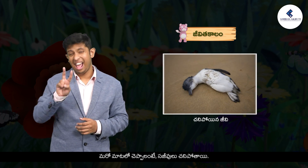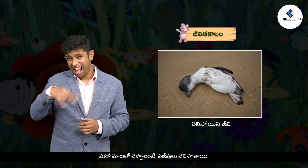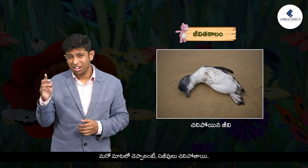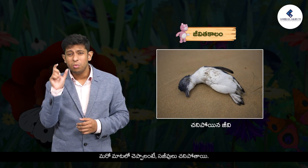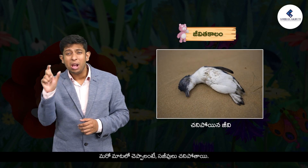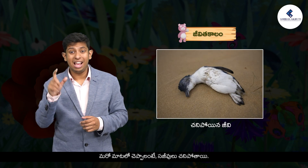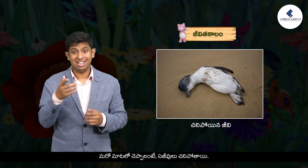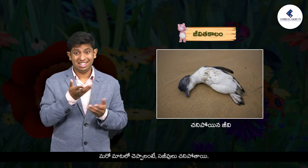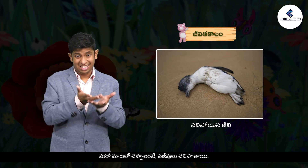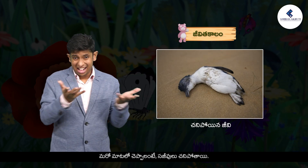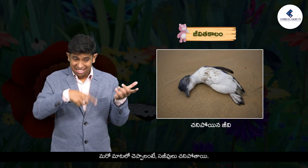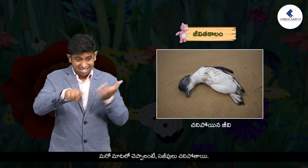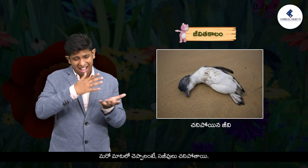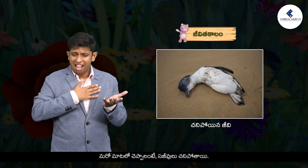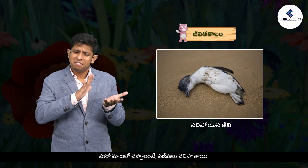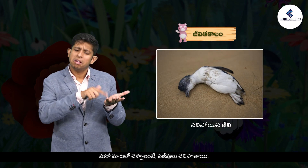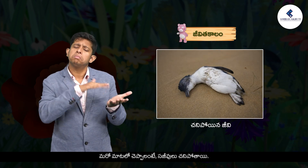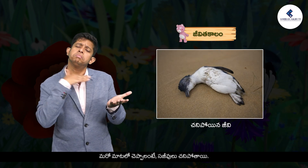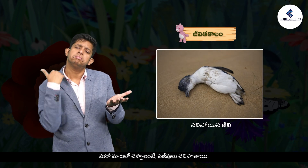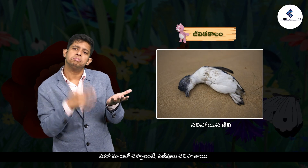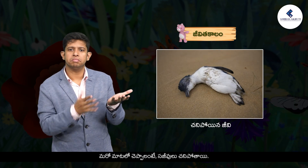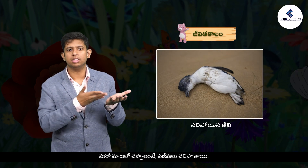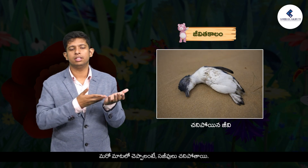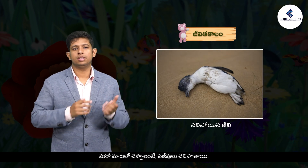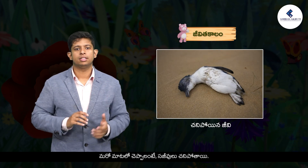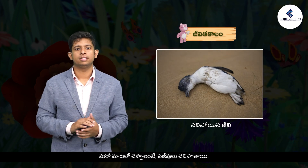మరో మాటలో చెప్పాలంటే సజీవులు చనిపోతాయి.